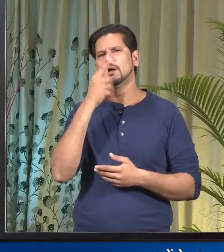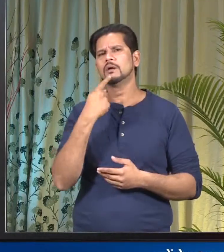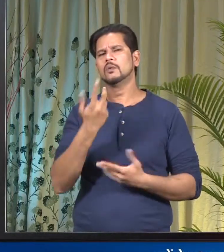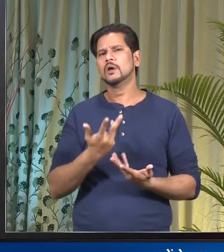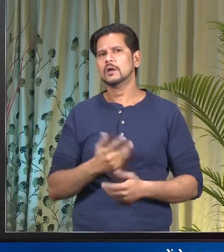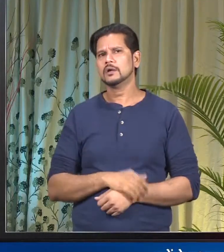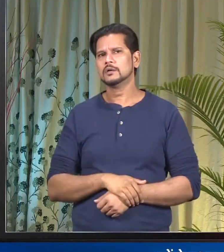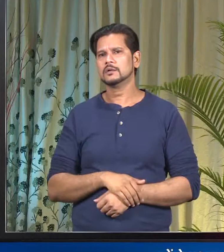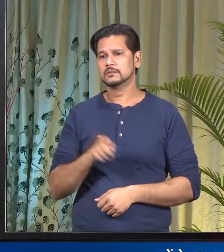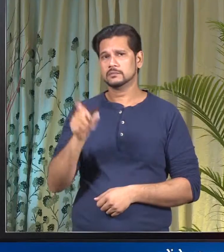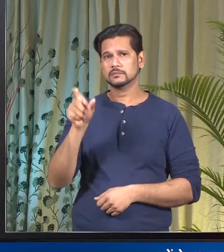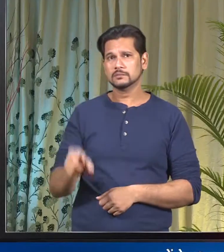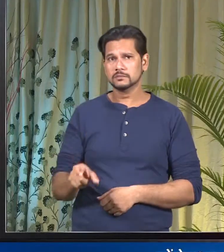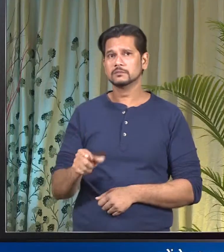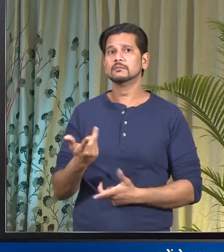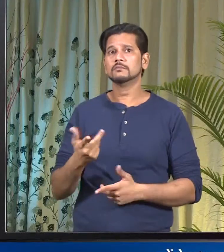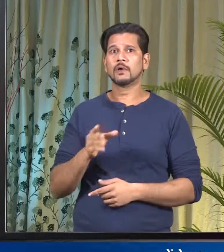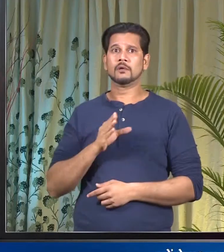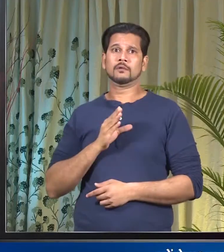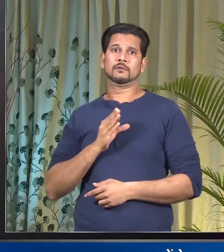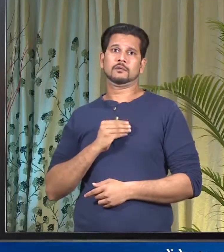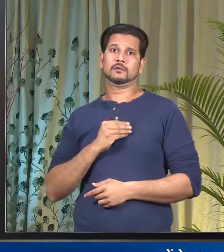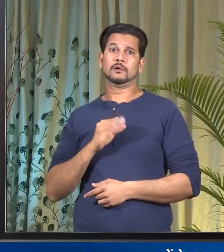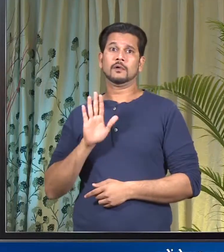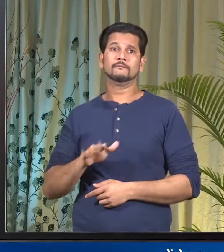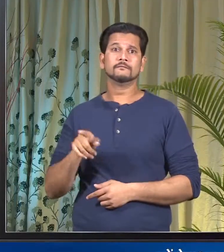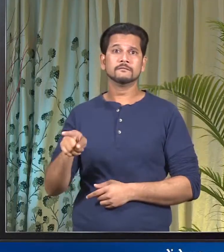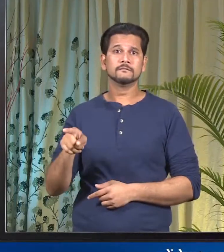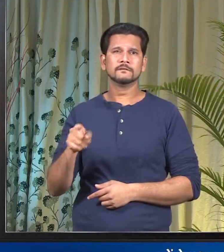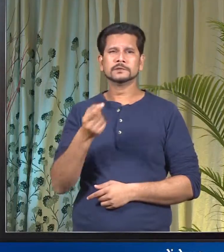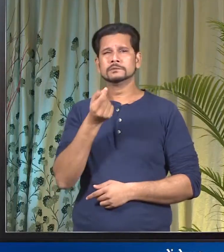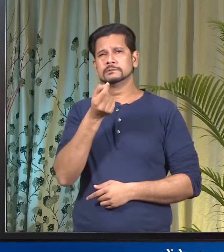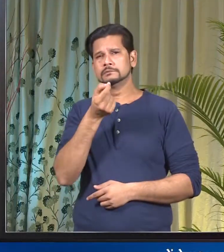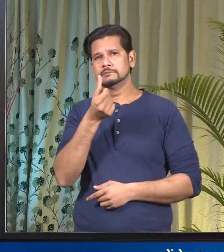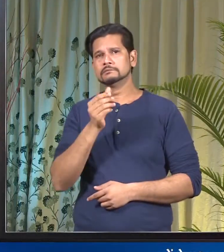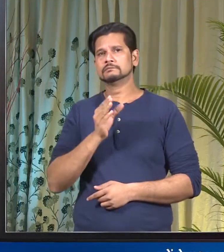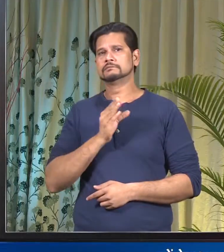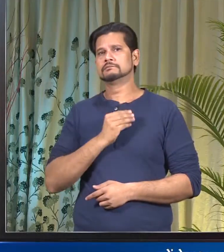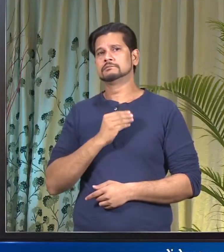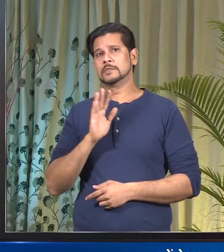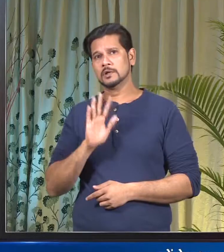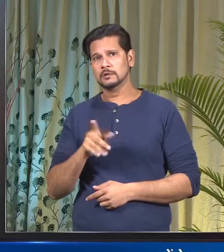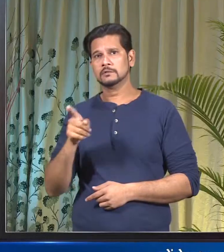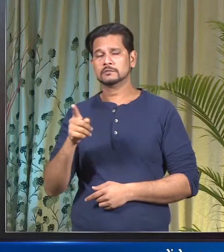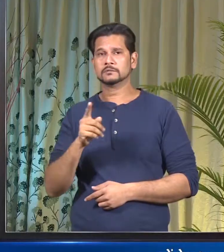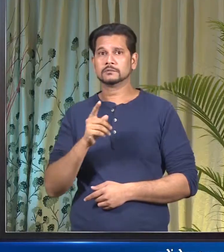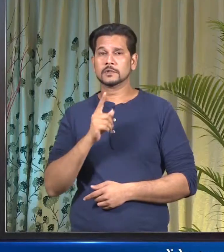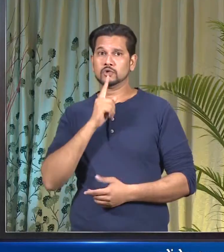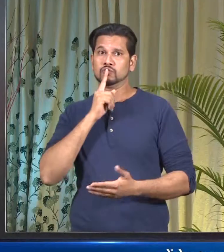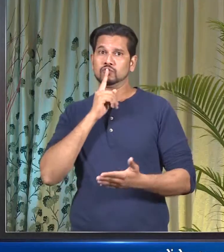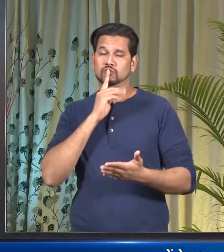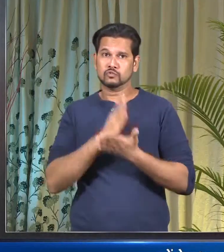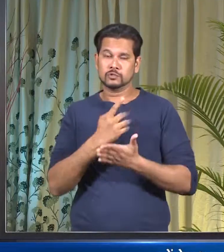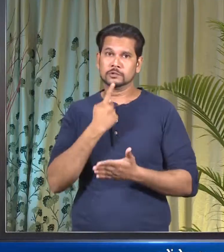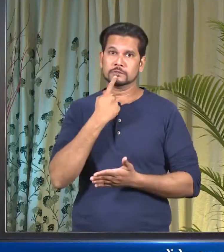क्यों बोला डर कोई न कोई डर है सत्यता को फेस